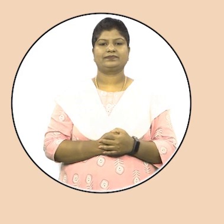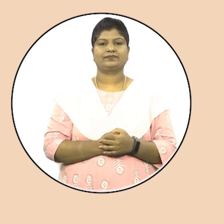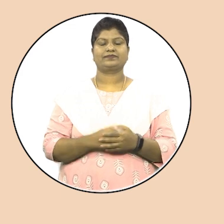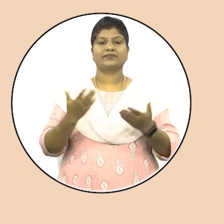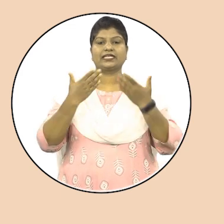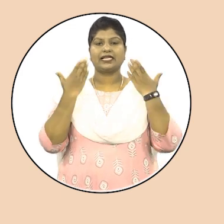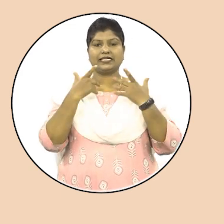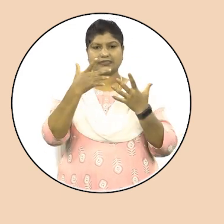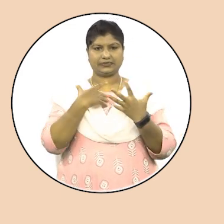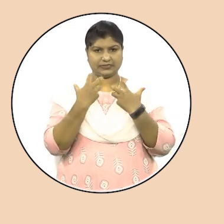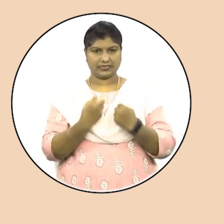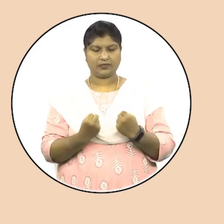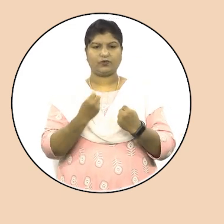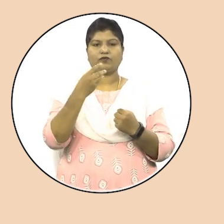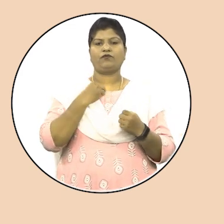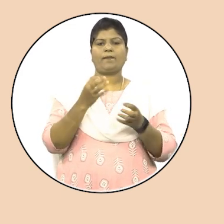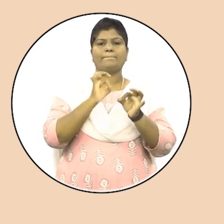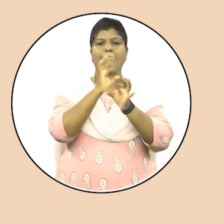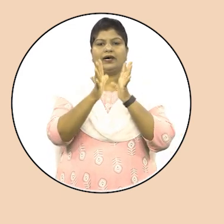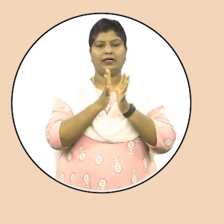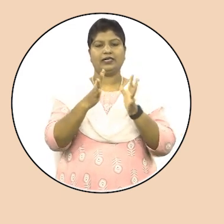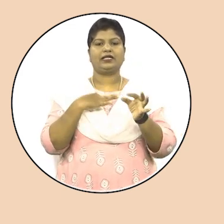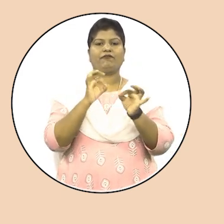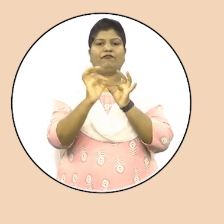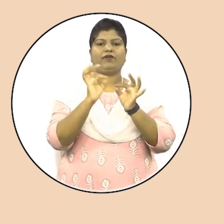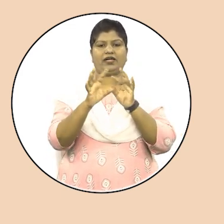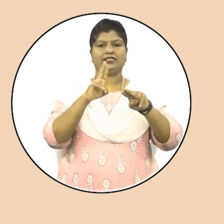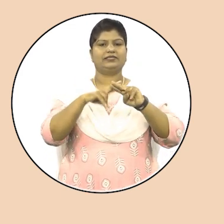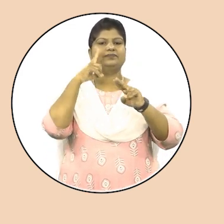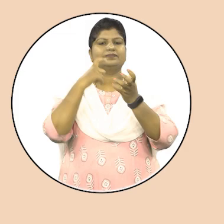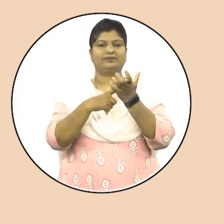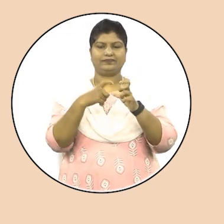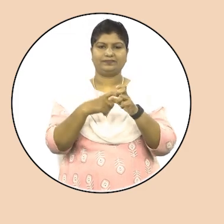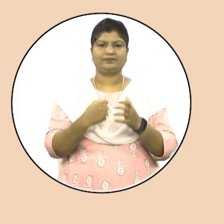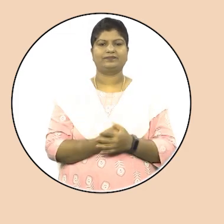आग जलाने के लिए वायु की आवश्यकता होती है।